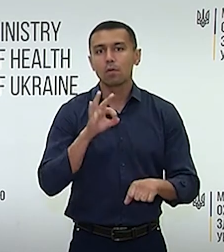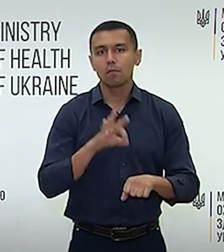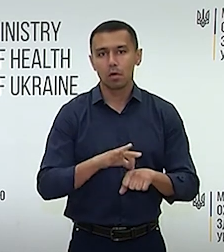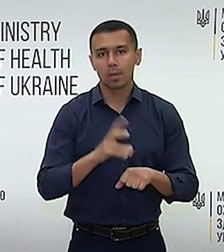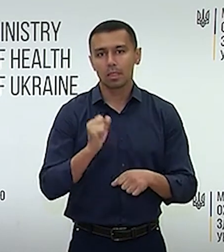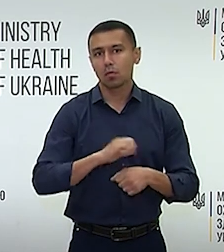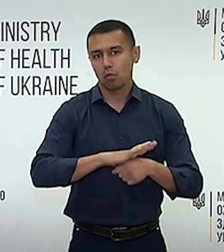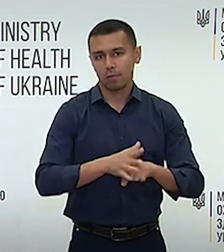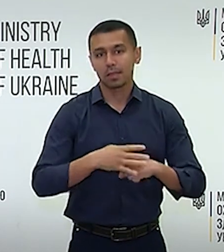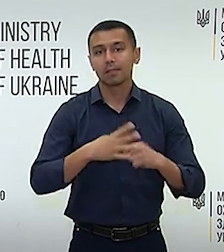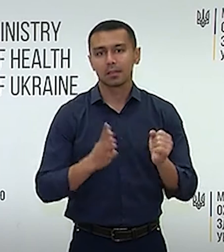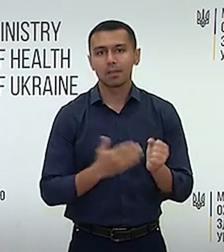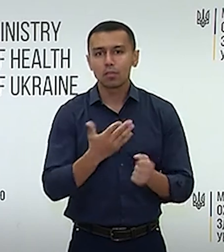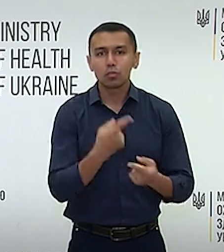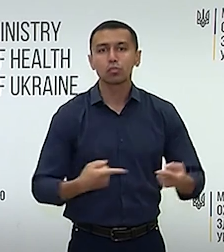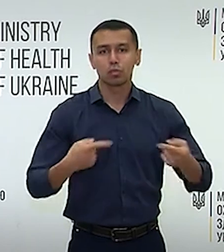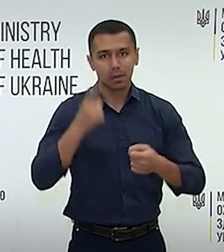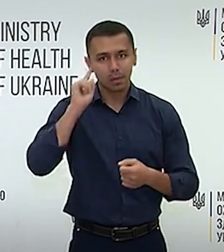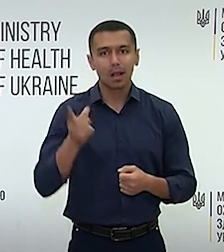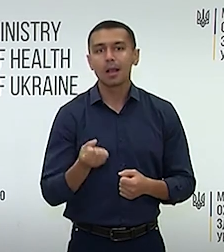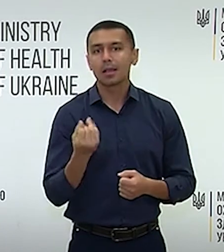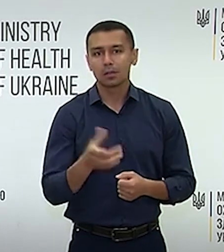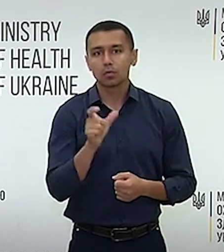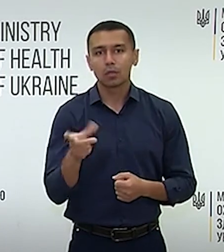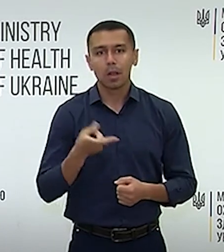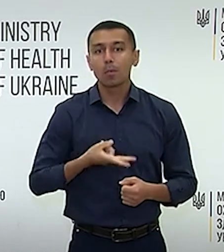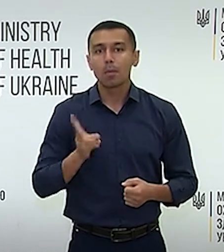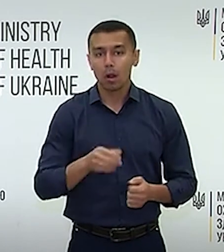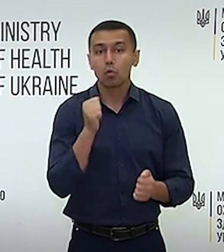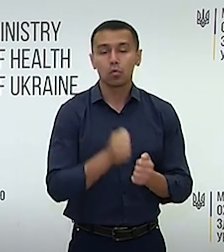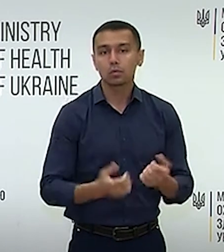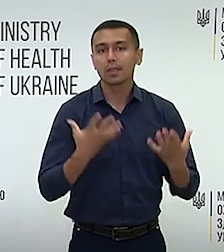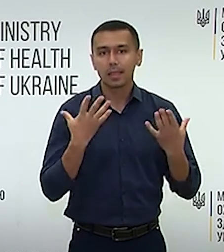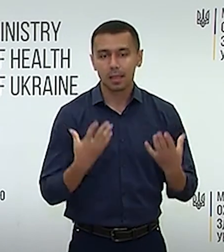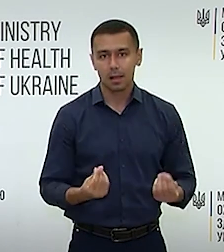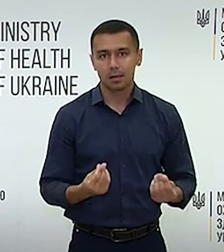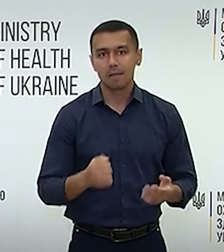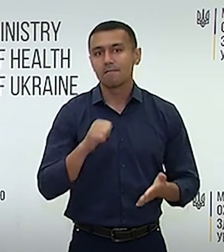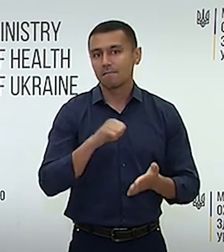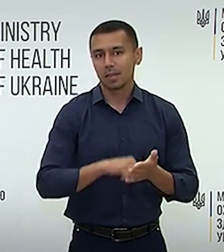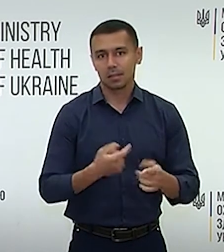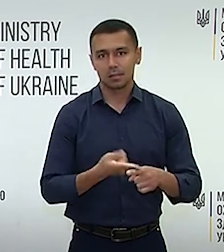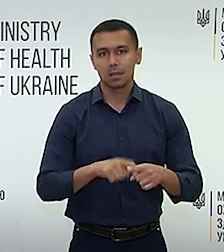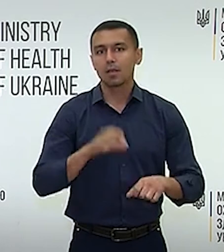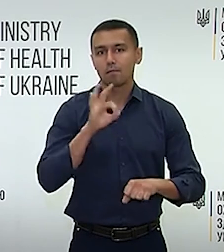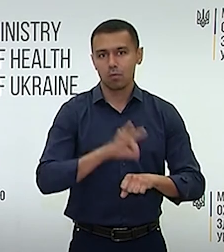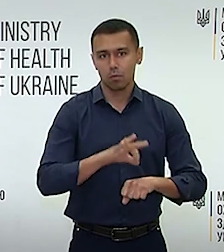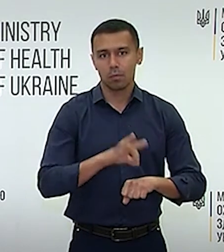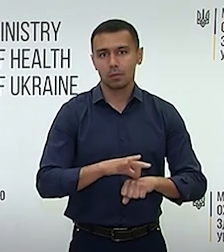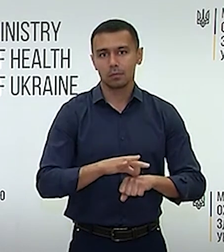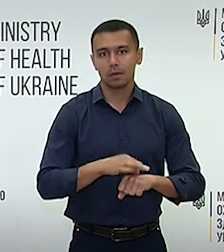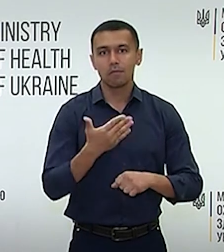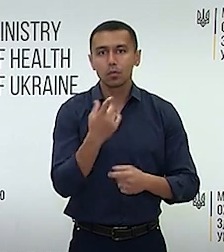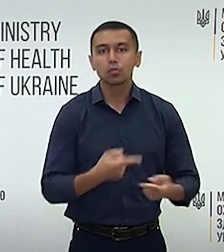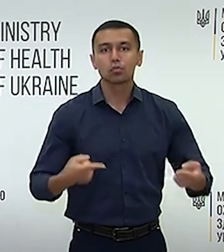хворими на COVID-19. Ви точно знаєте, яка кількість людей, яка помирає кожного дня від цієї хвороби.